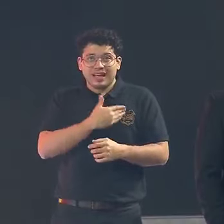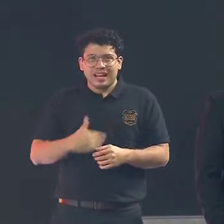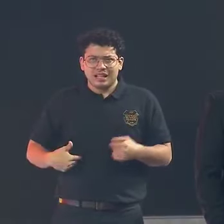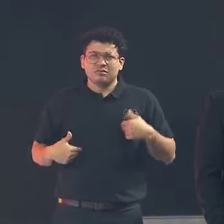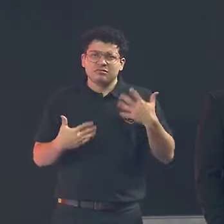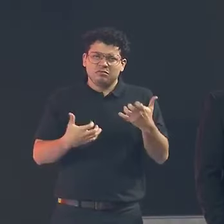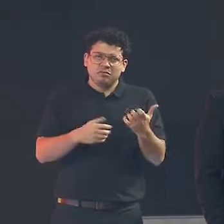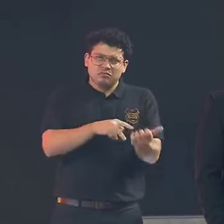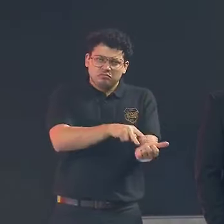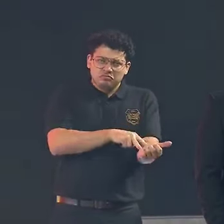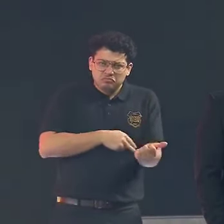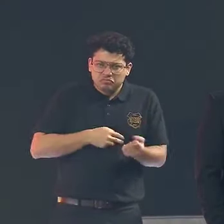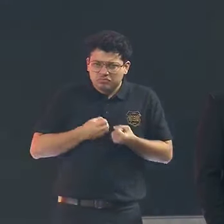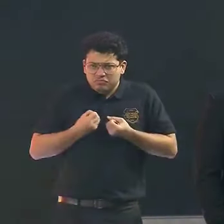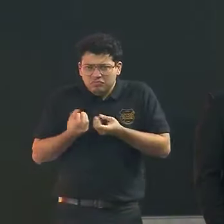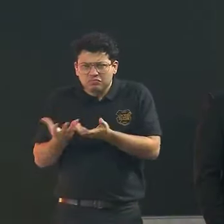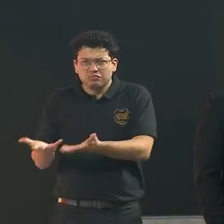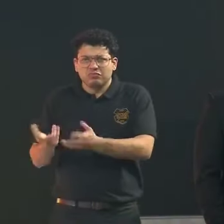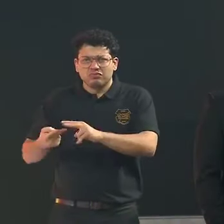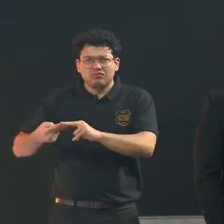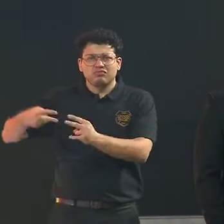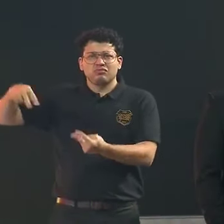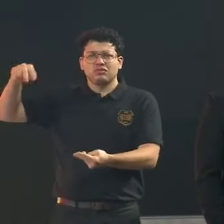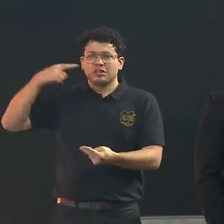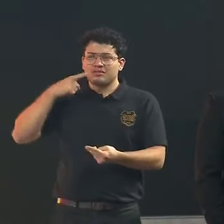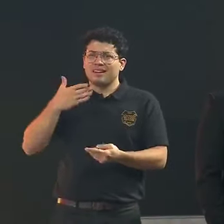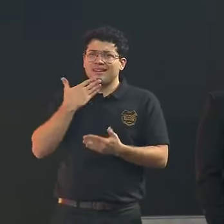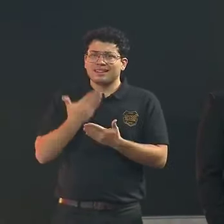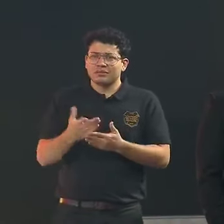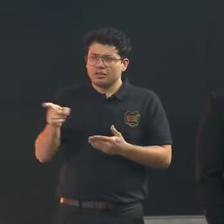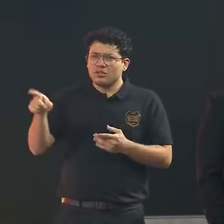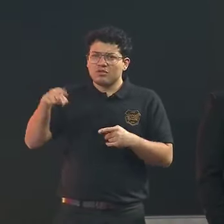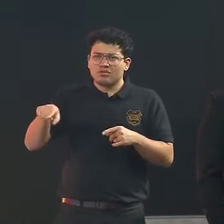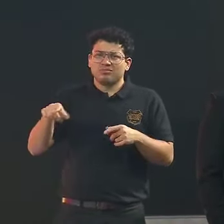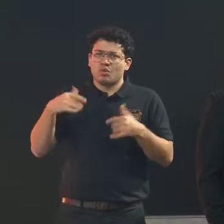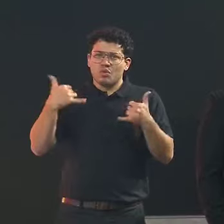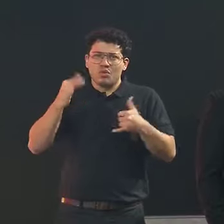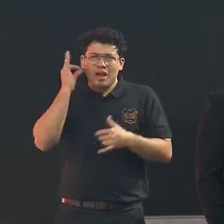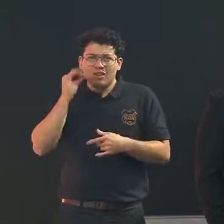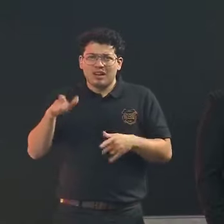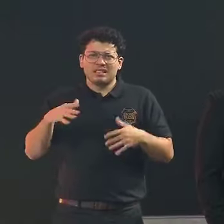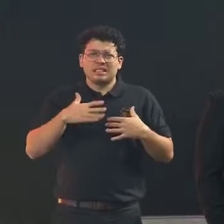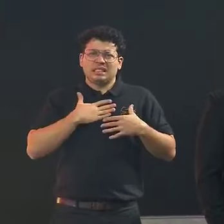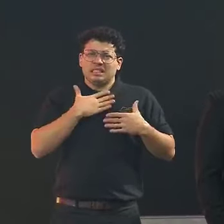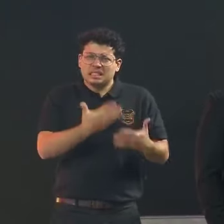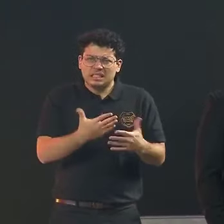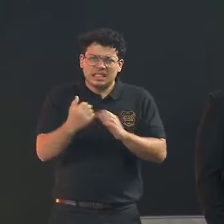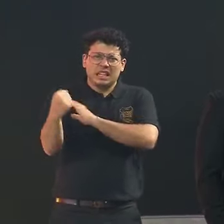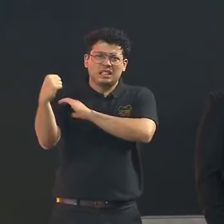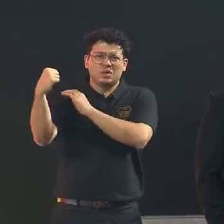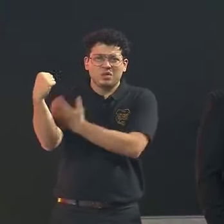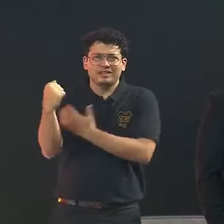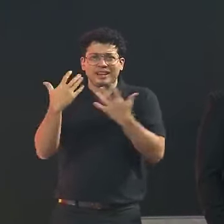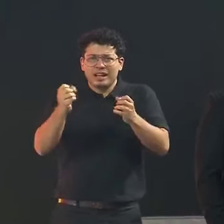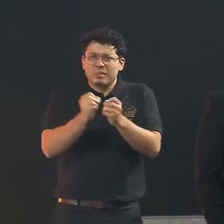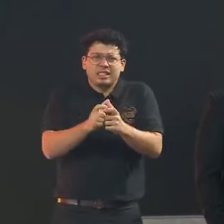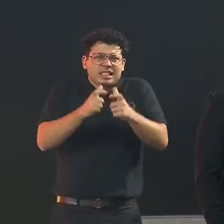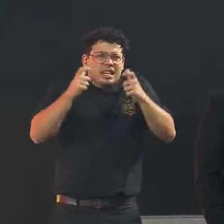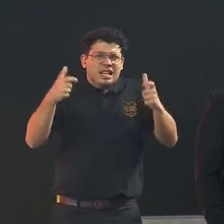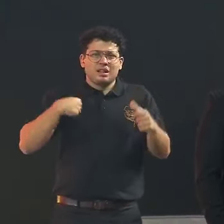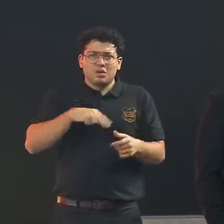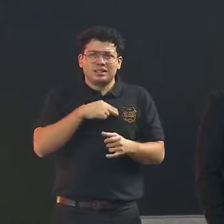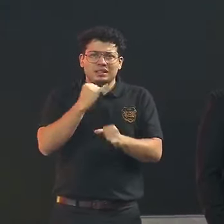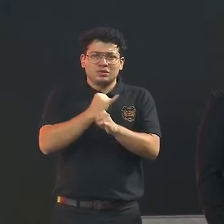nuestro ADN. Mi agradecimiento para estas jugadoras que han puesto todo su empeño, esfuerzo en hacer más grande nuestra